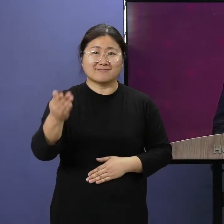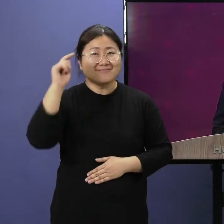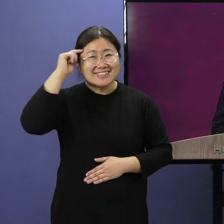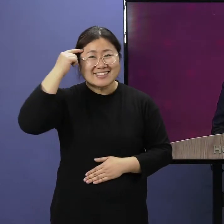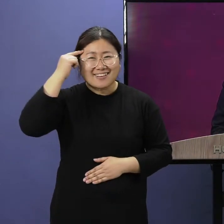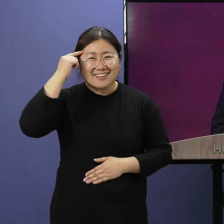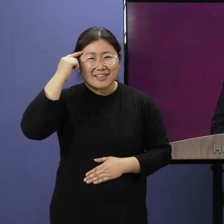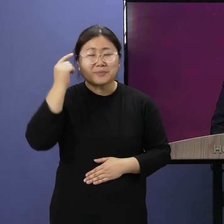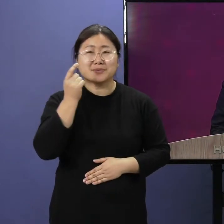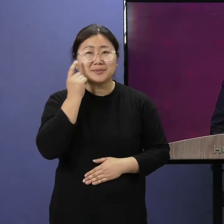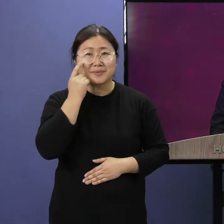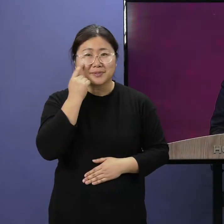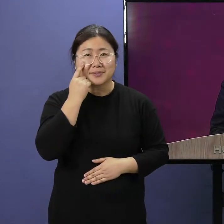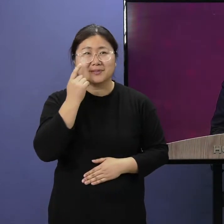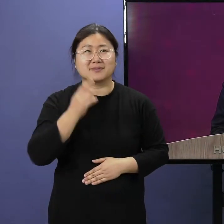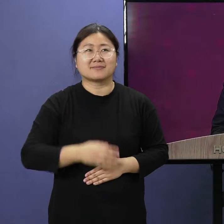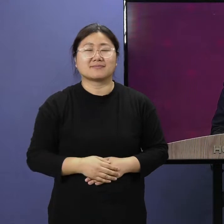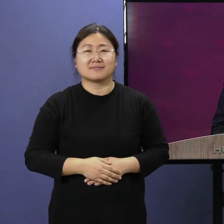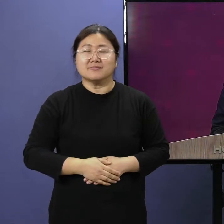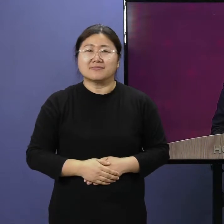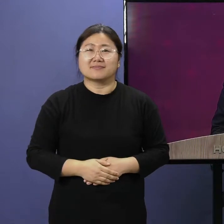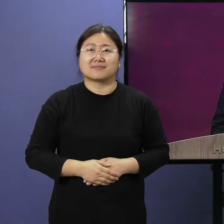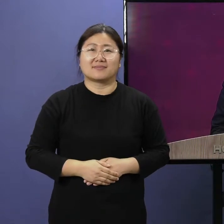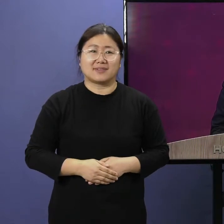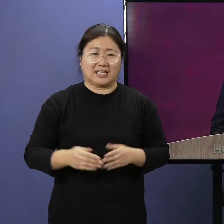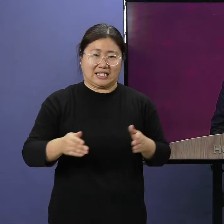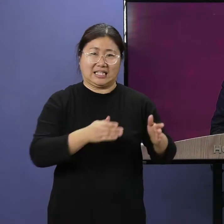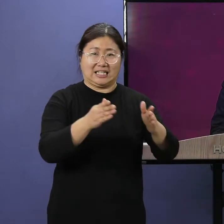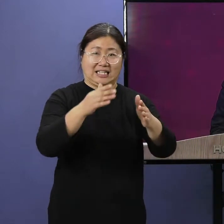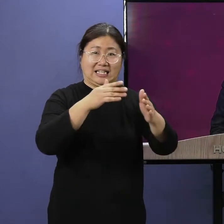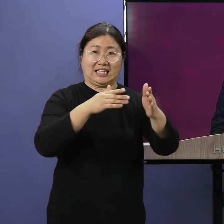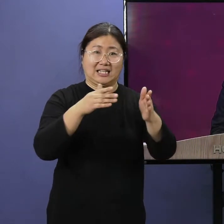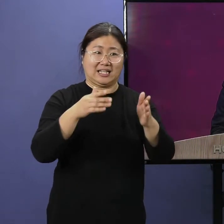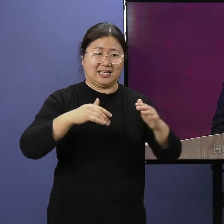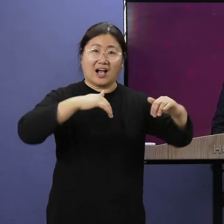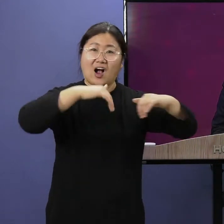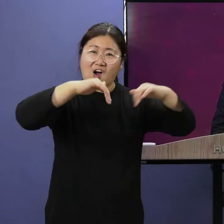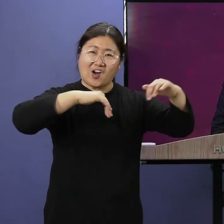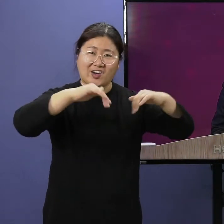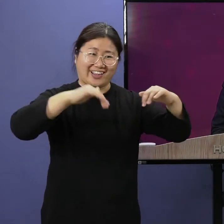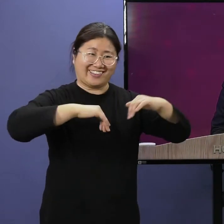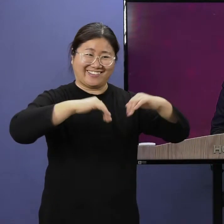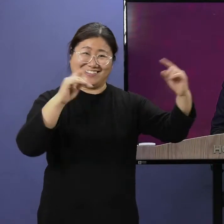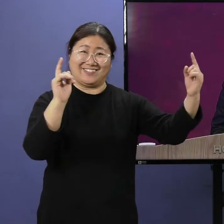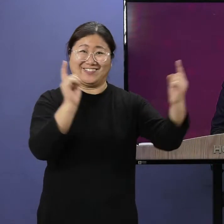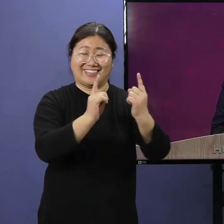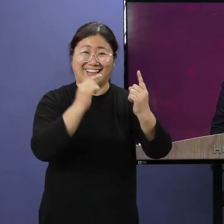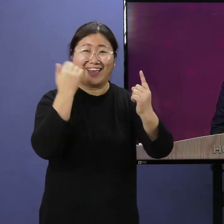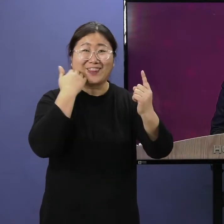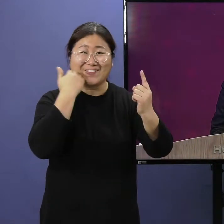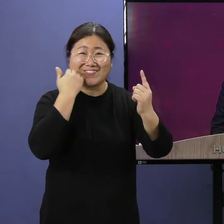길을 가다가 6개월 전에 갯돈을 들고 튄 김씨를 만났다라고 한번 상상해 보세요.